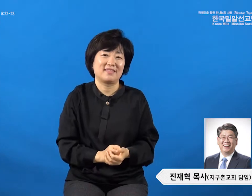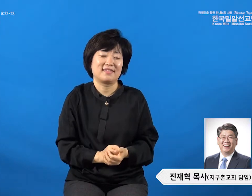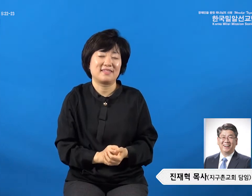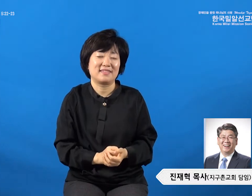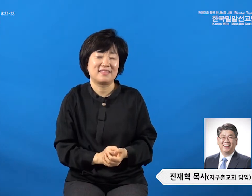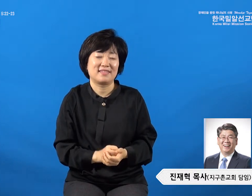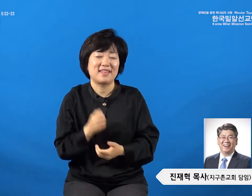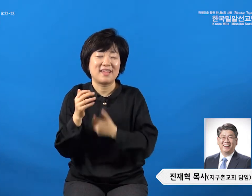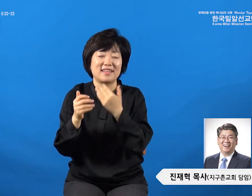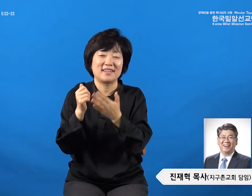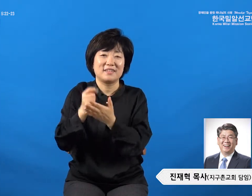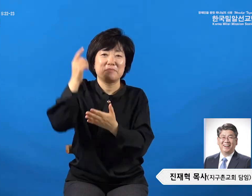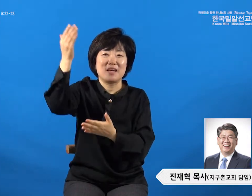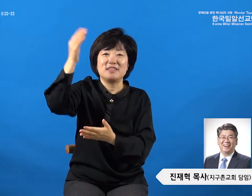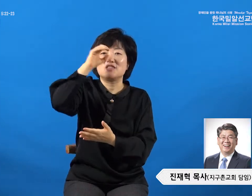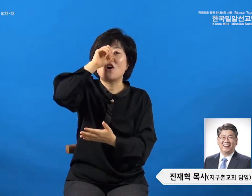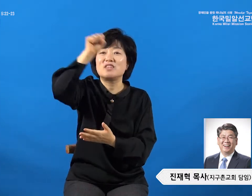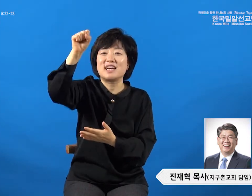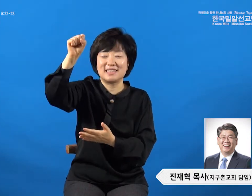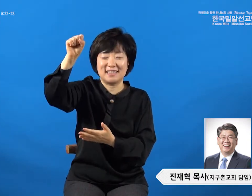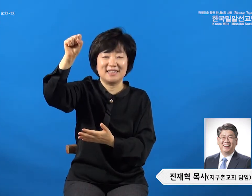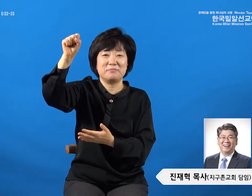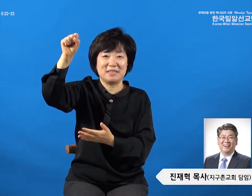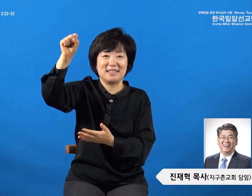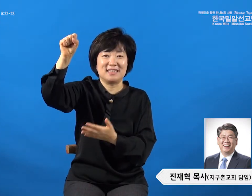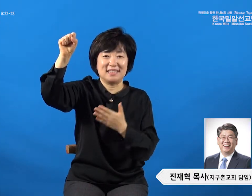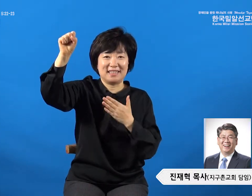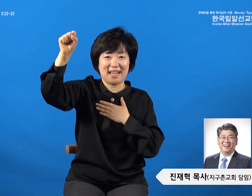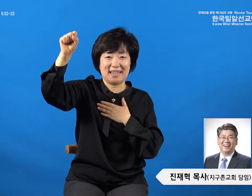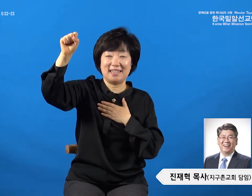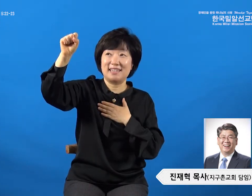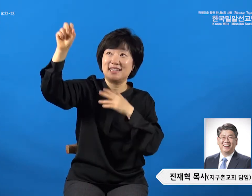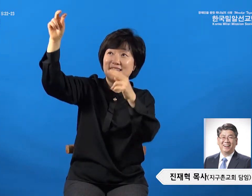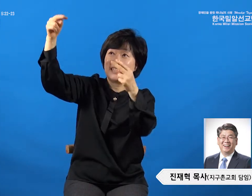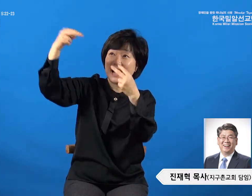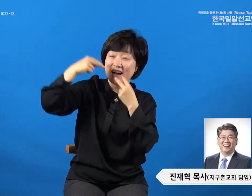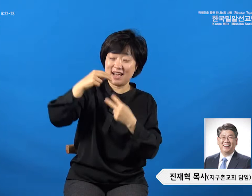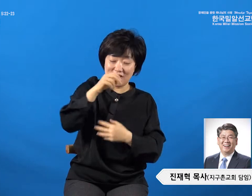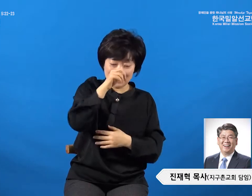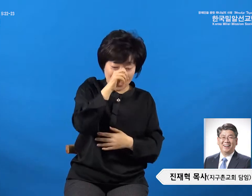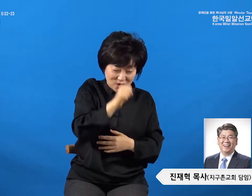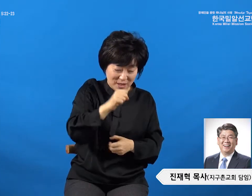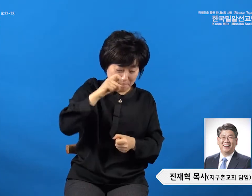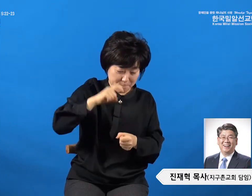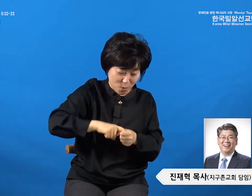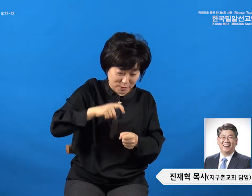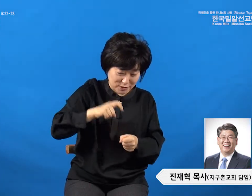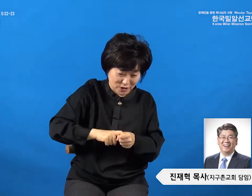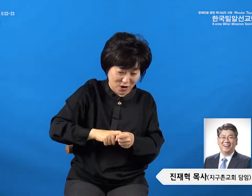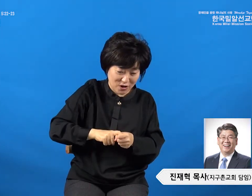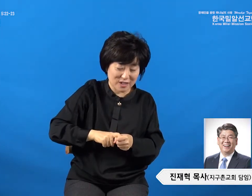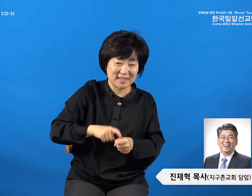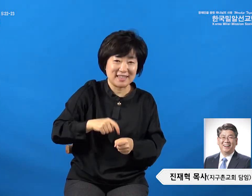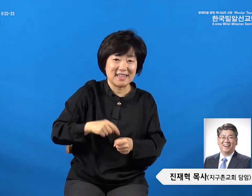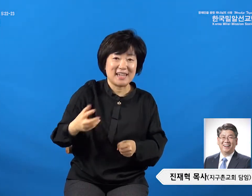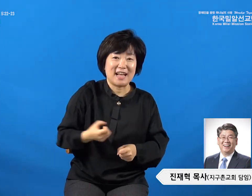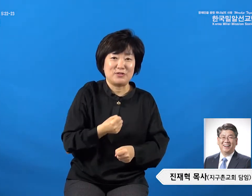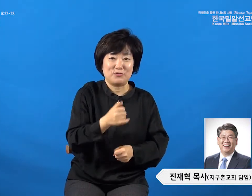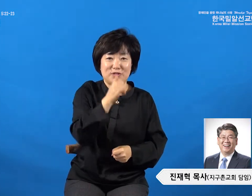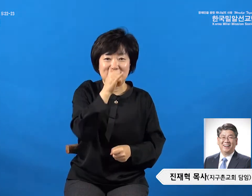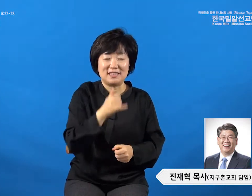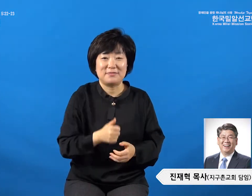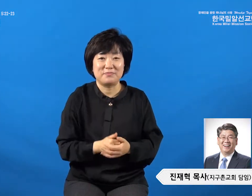봅니다. 그 선하신 하나님께서 우리를 향해 선한 목적을 가지고